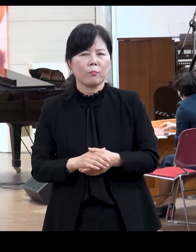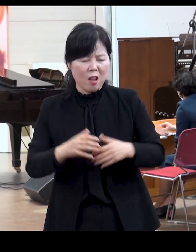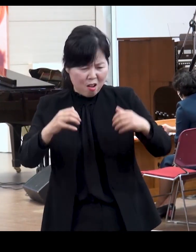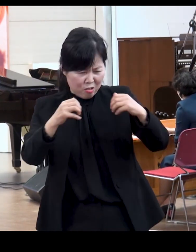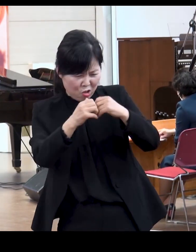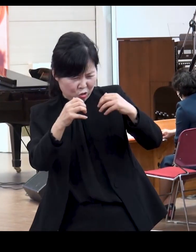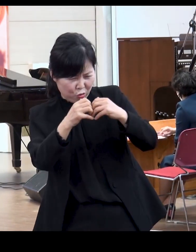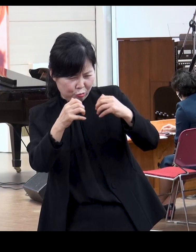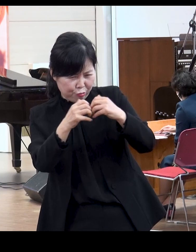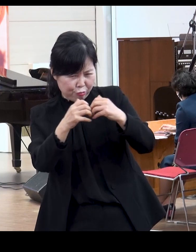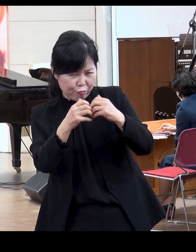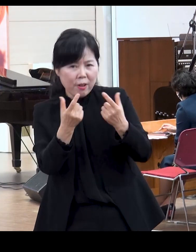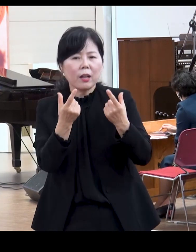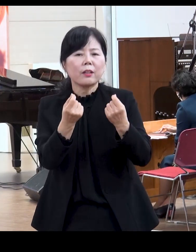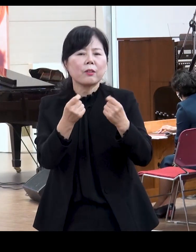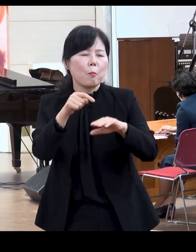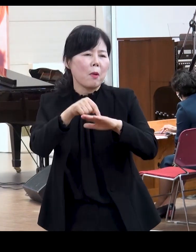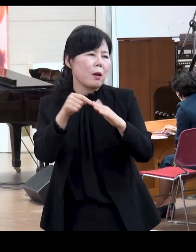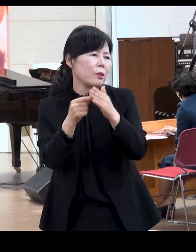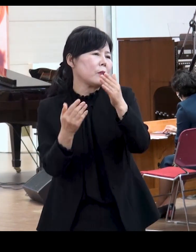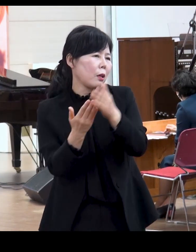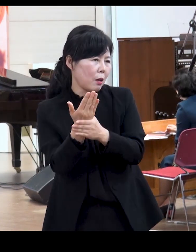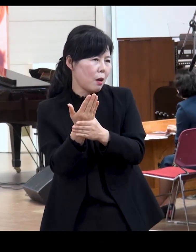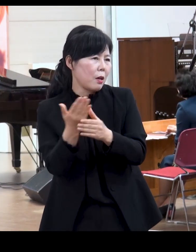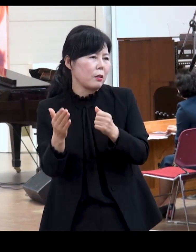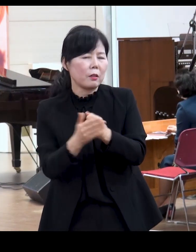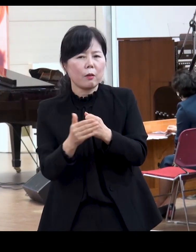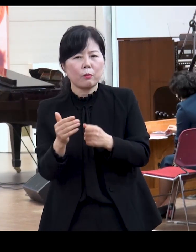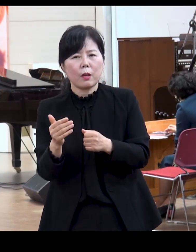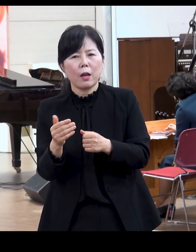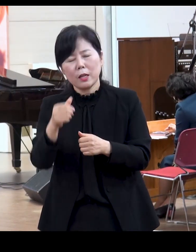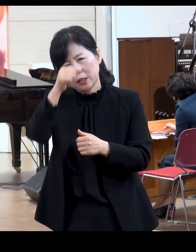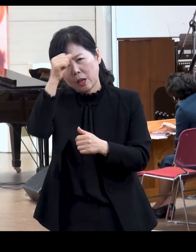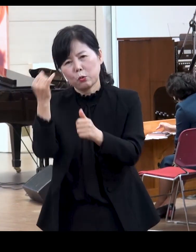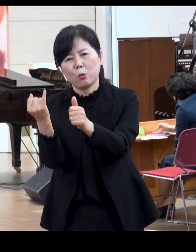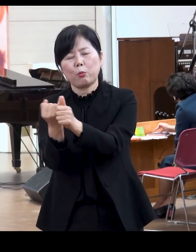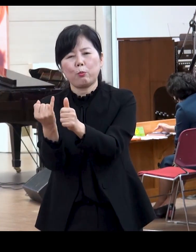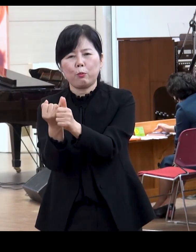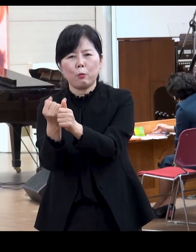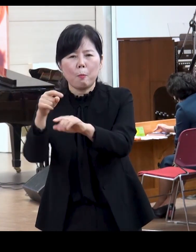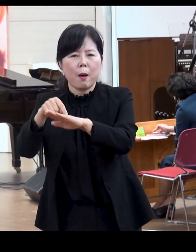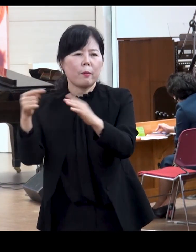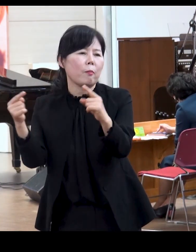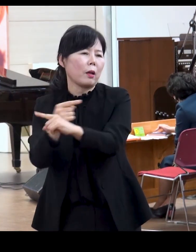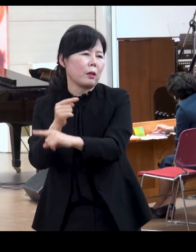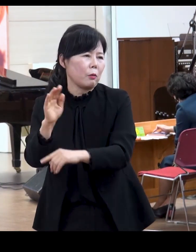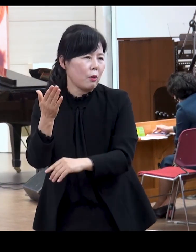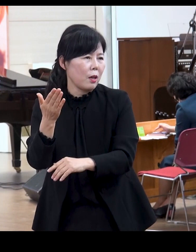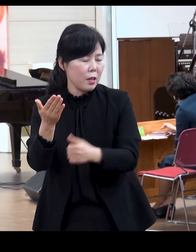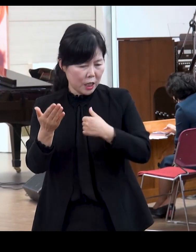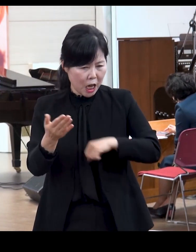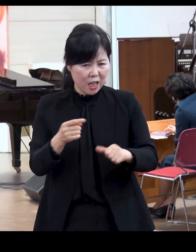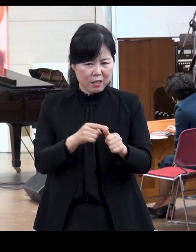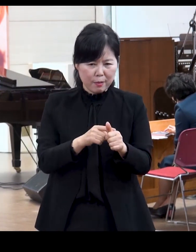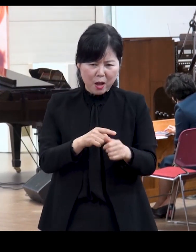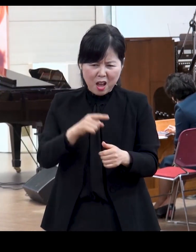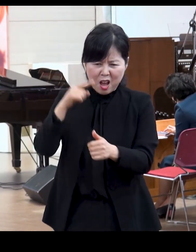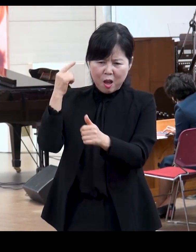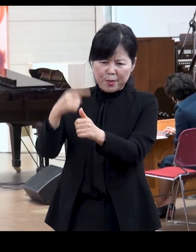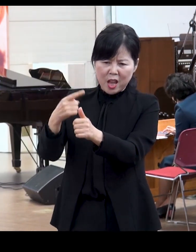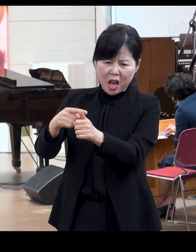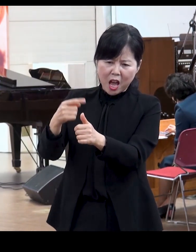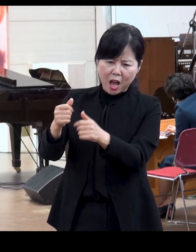이 전투하는 마음이 드는 거예요. 그때부터 이 두 분이 달라졌어요. 그래서 아들이 어떤 말을